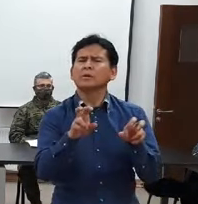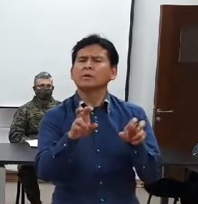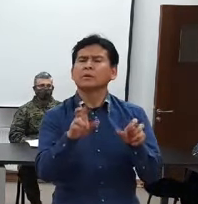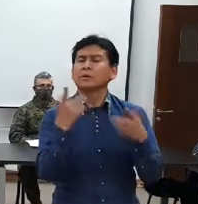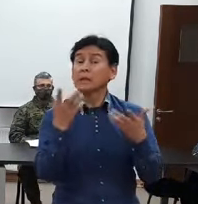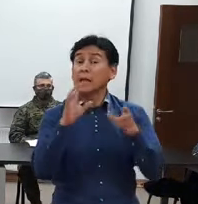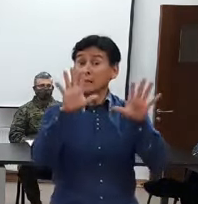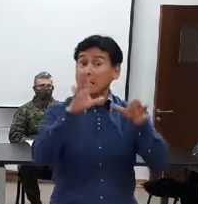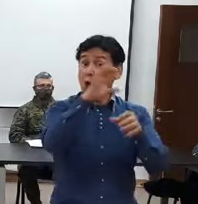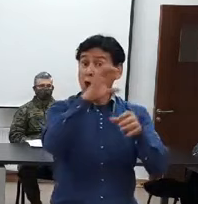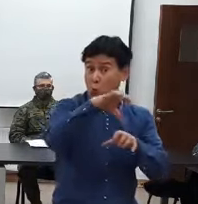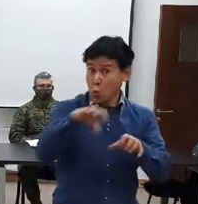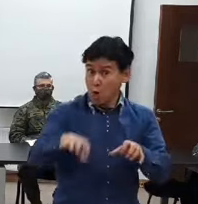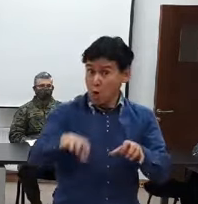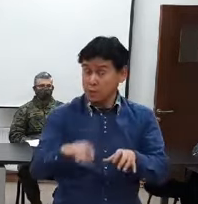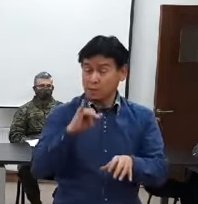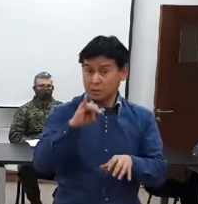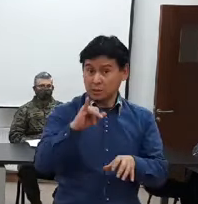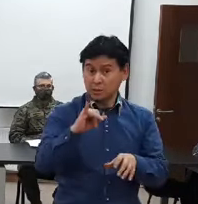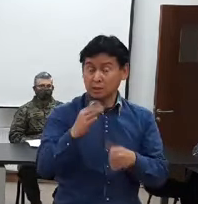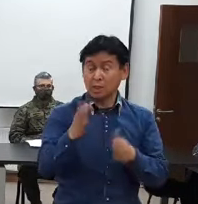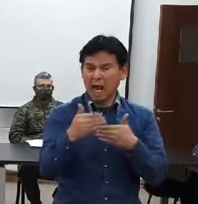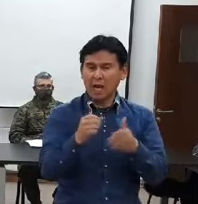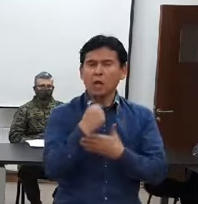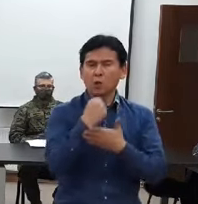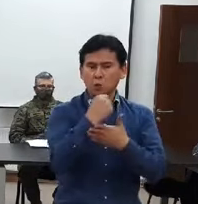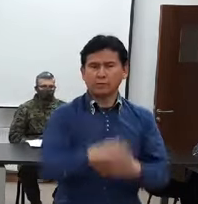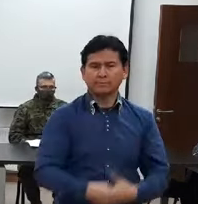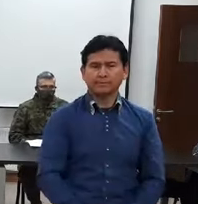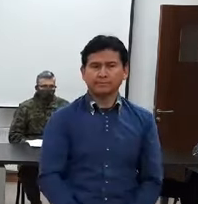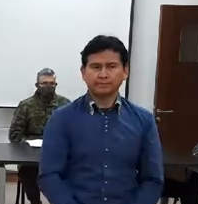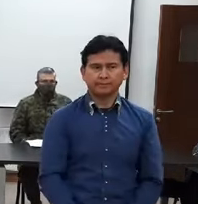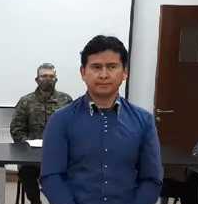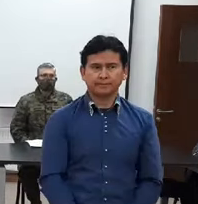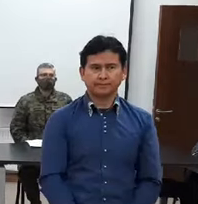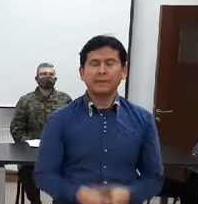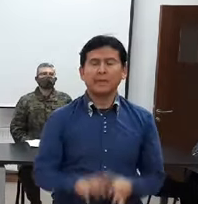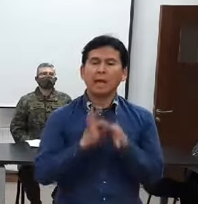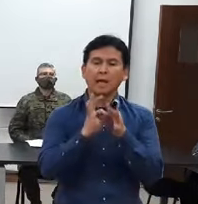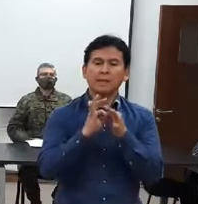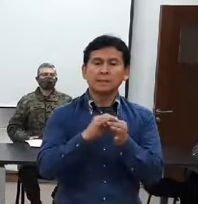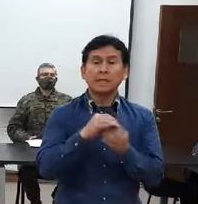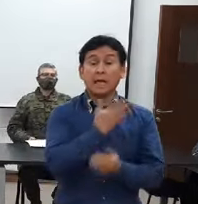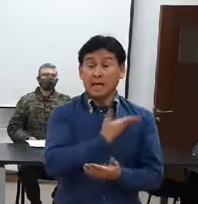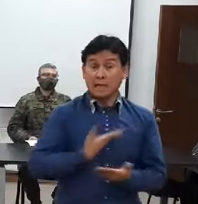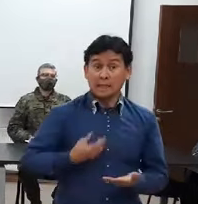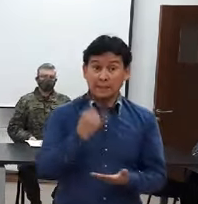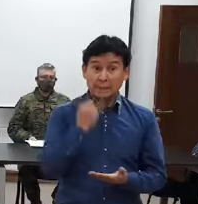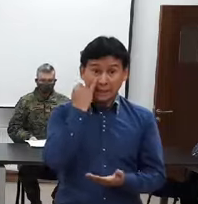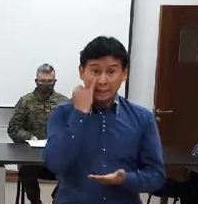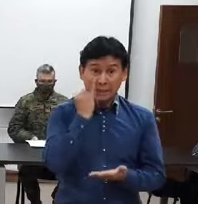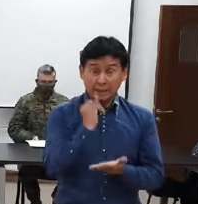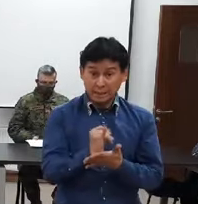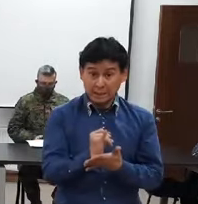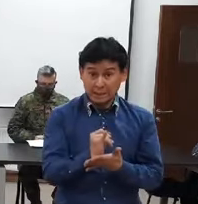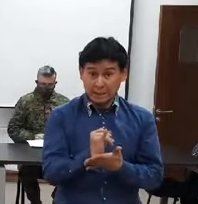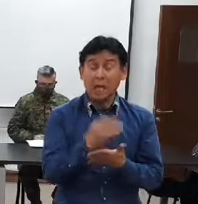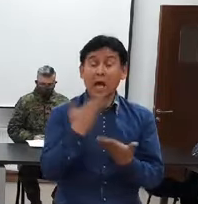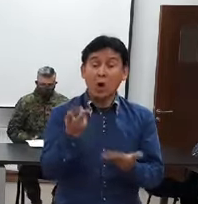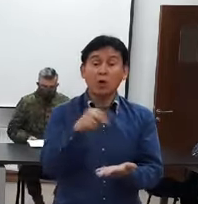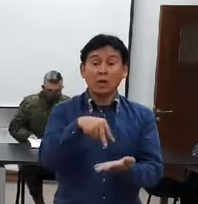10 comunas? A las 10 comunas, sí. Perfecto. Agradecemos al Intendente. Damos paso al